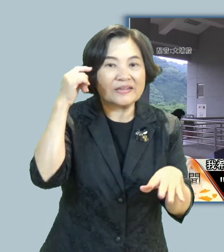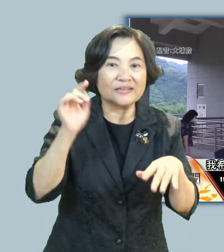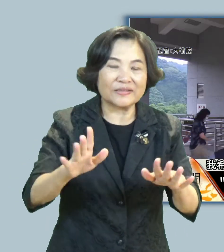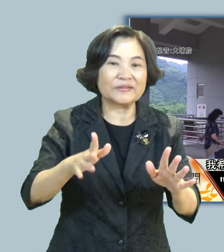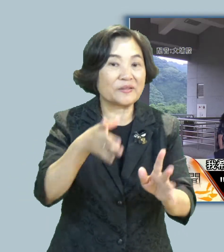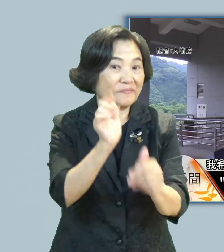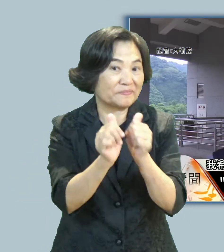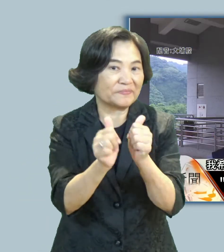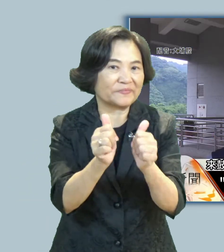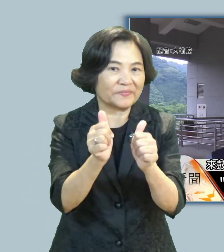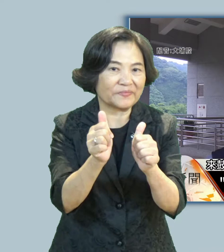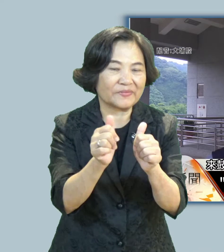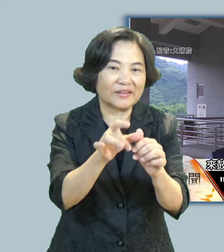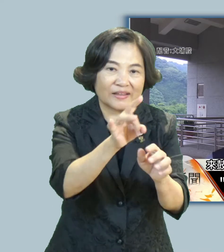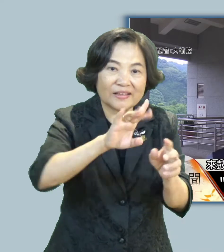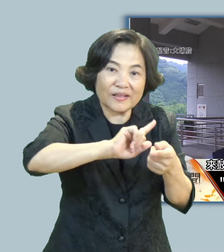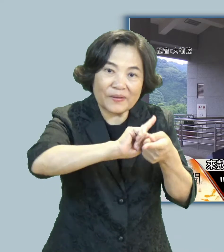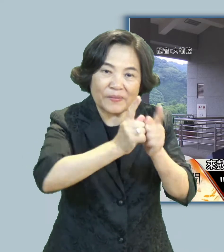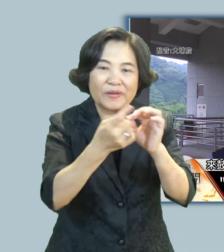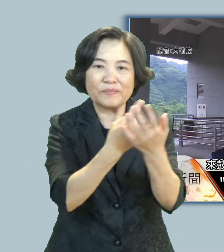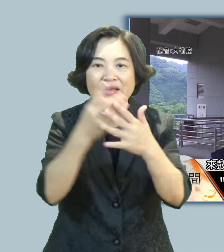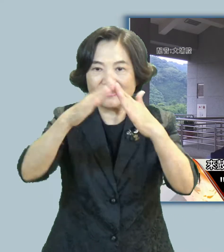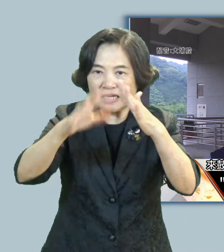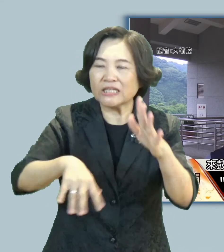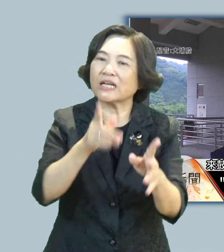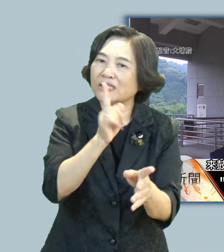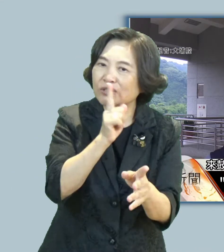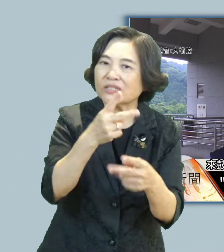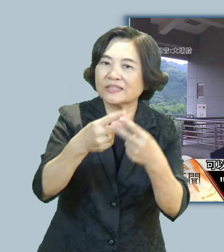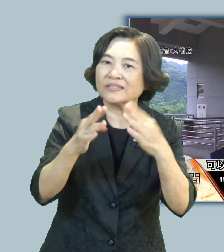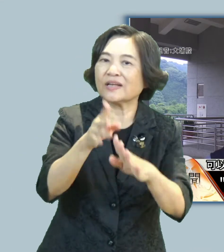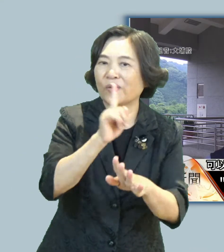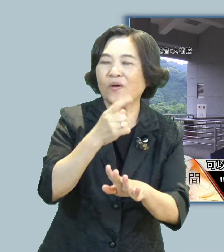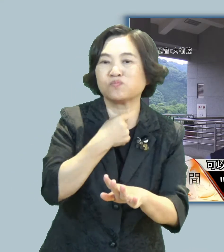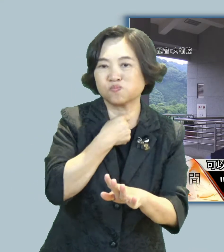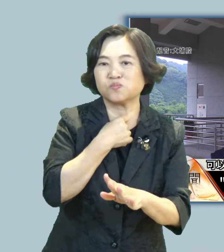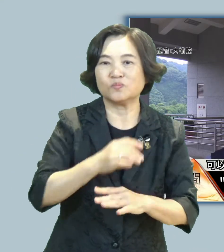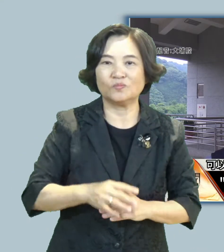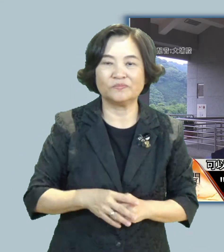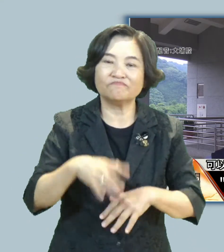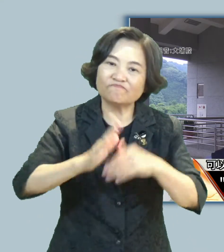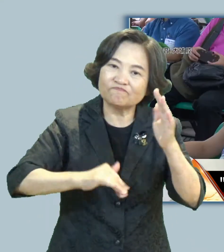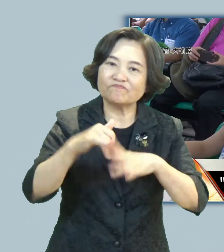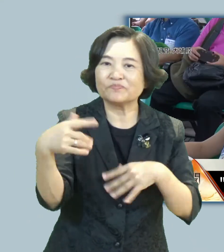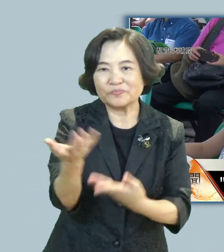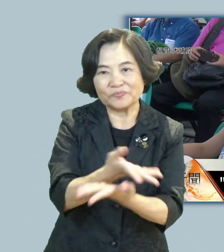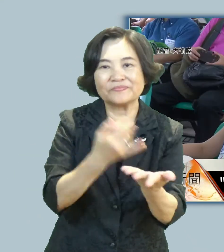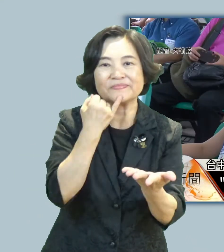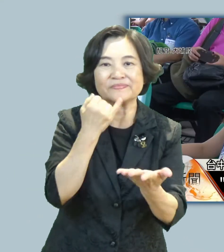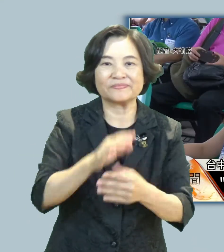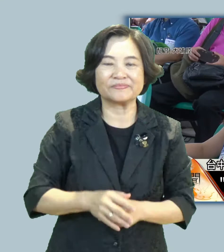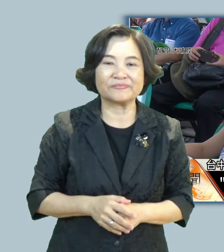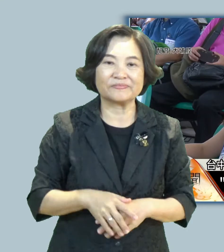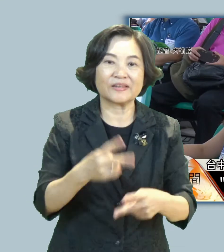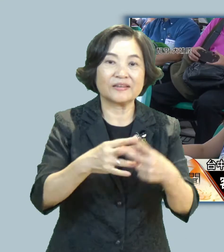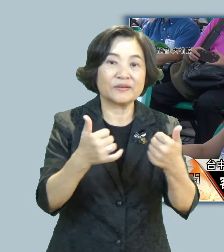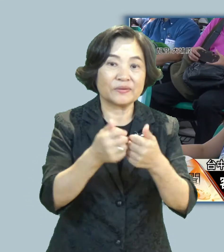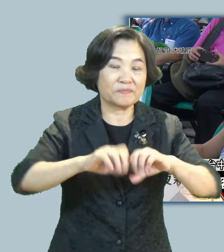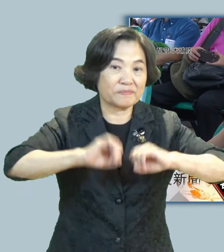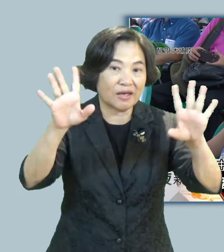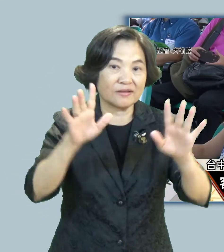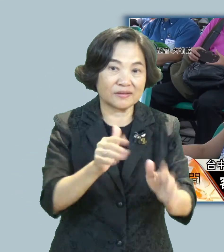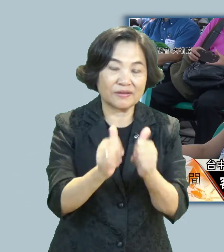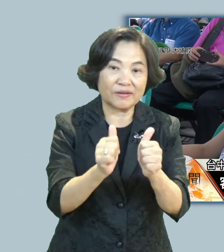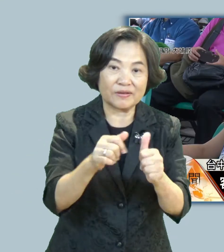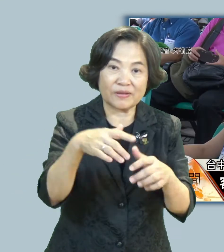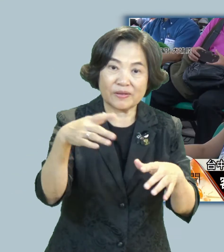个方式咧，来鼓励大家托付卡度托家庭的摆度，是在用客家来沟通。 台中市客委会讲，礼拜比赛